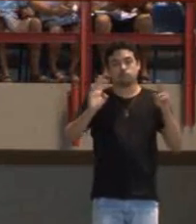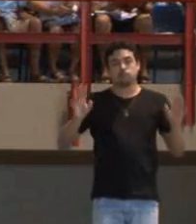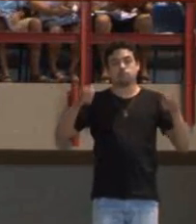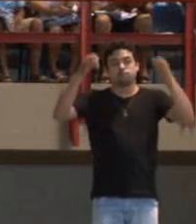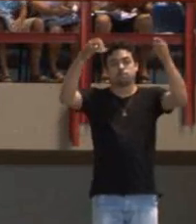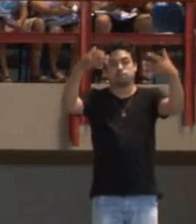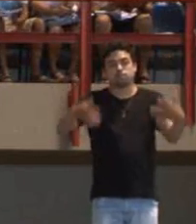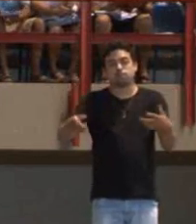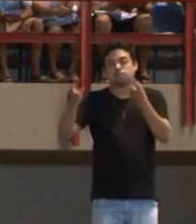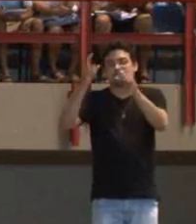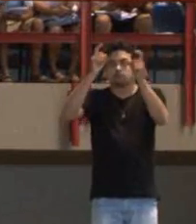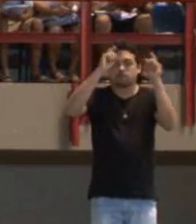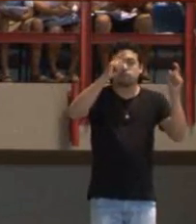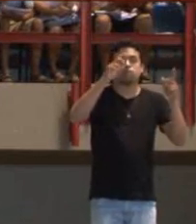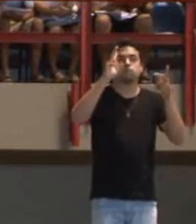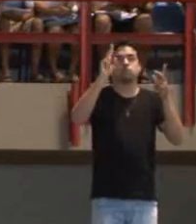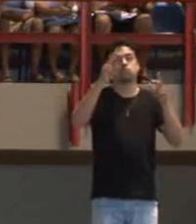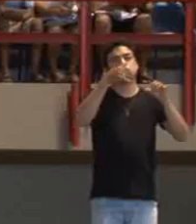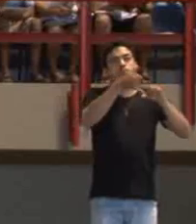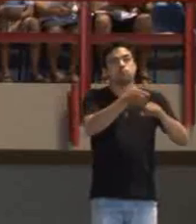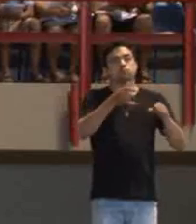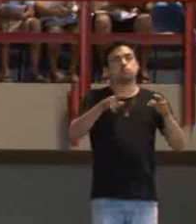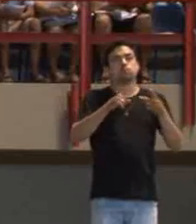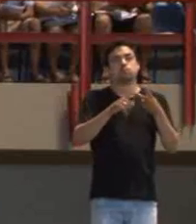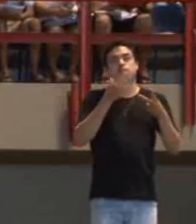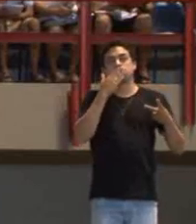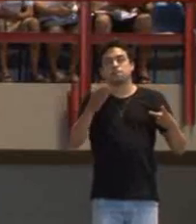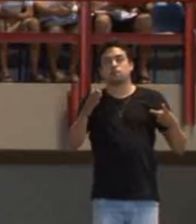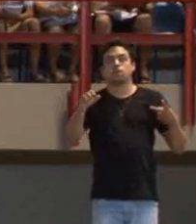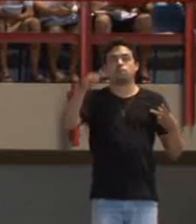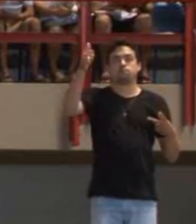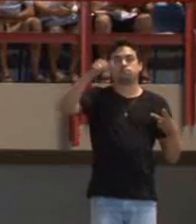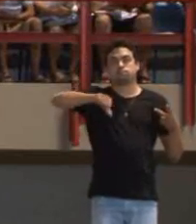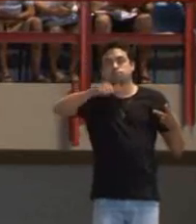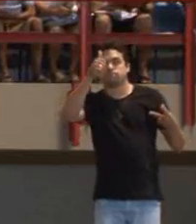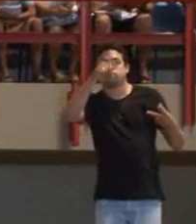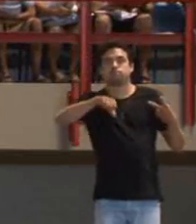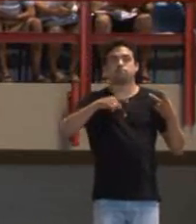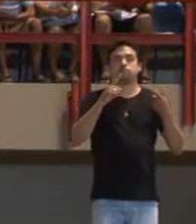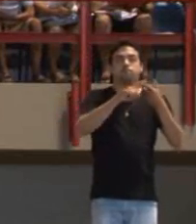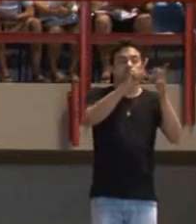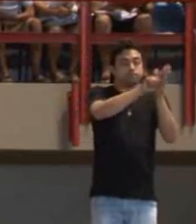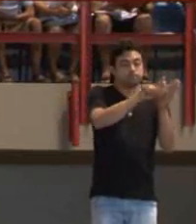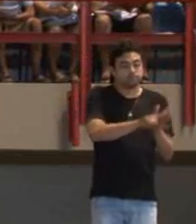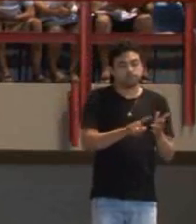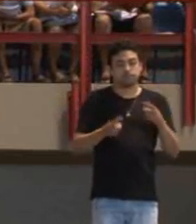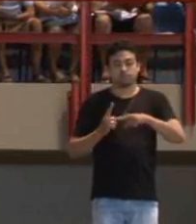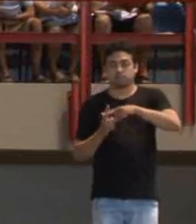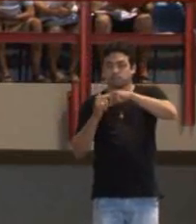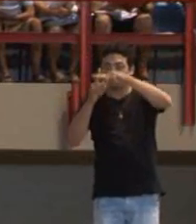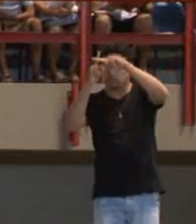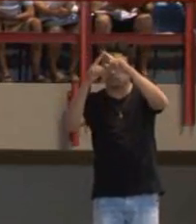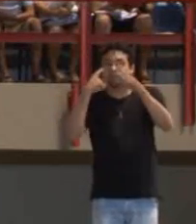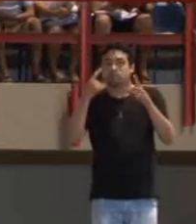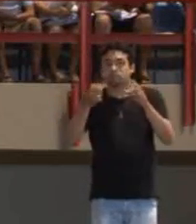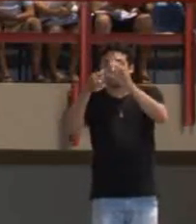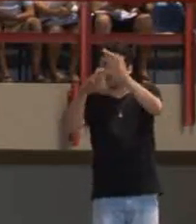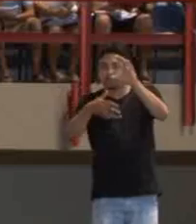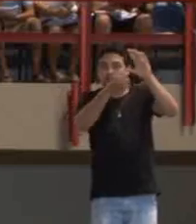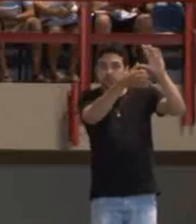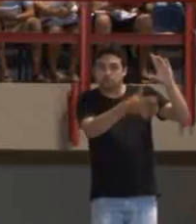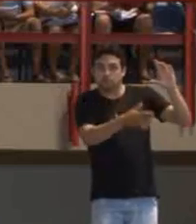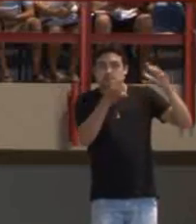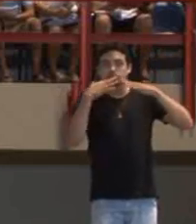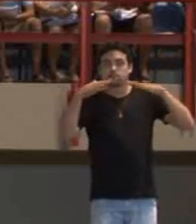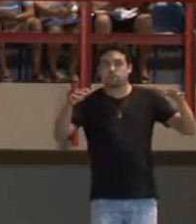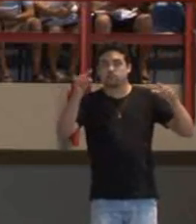toda uma discussão sobre os combustíveis, quais são as vantagens, quais são as desvantagens e os aspectos ambientais